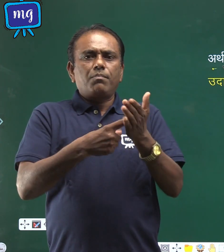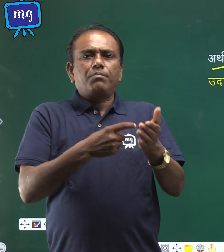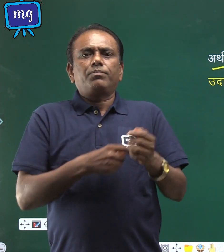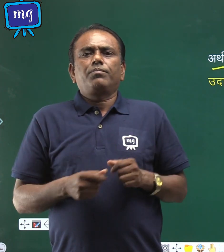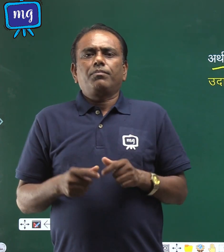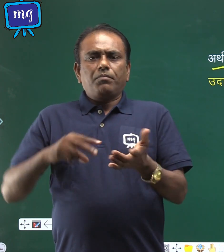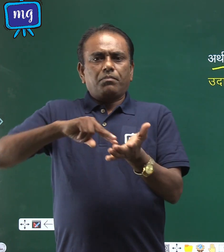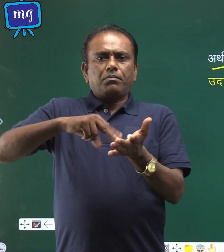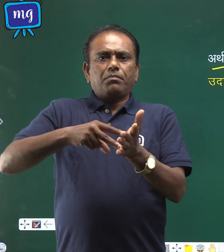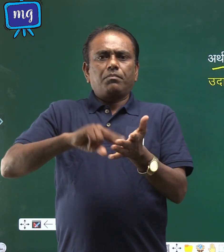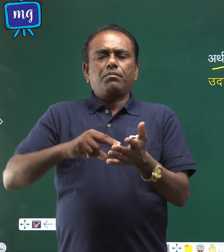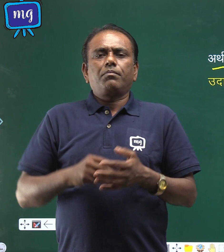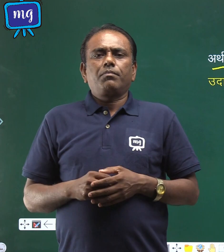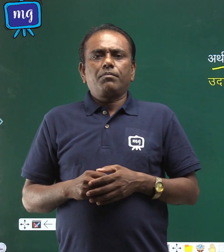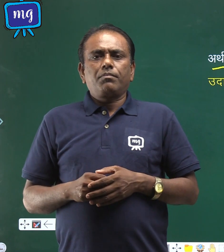अर्थ